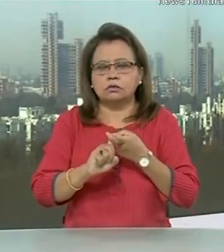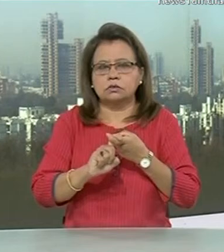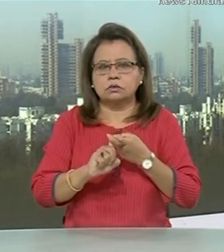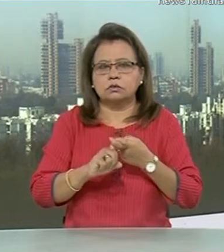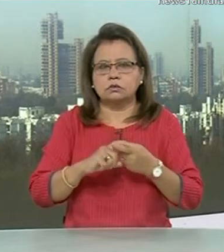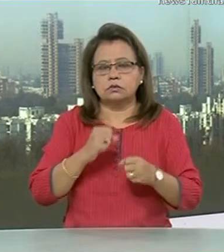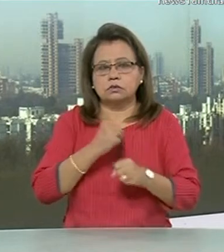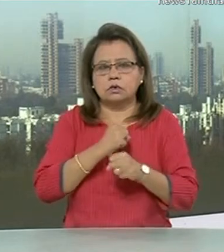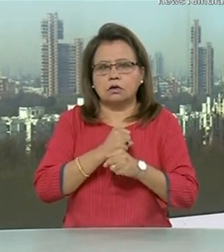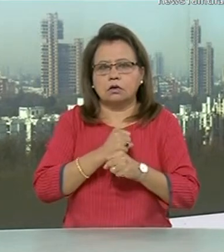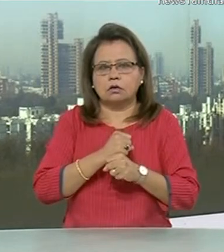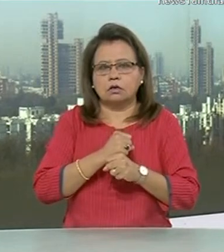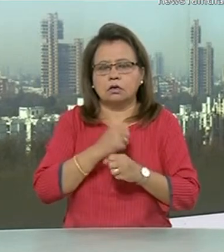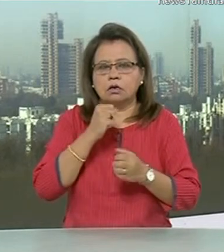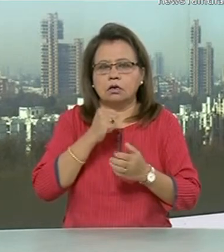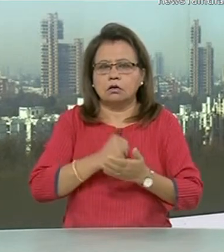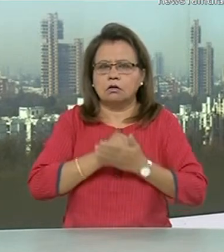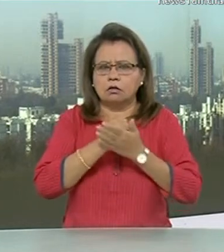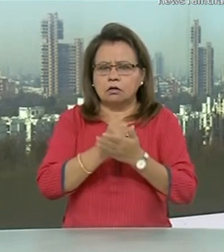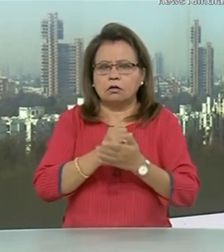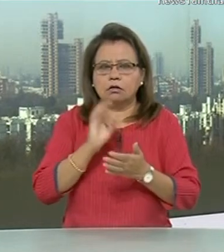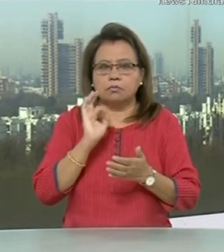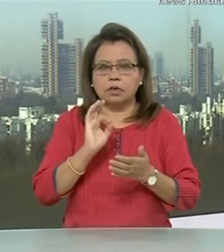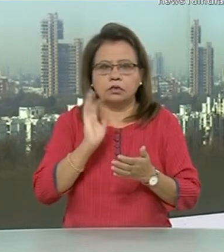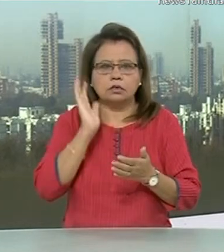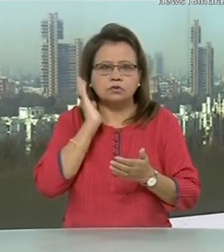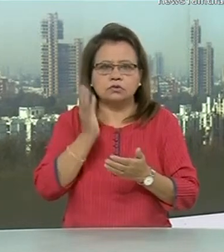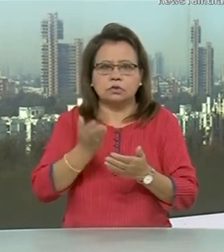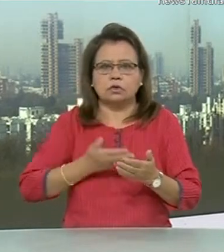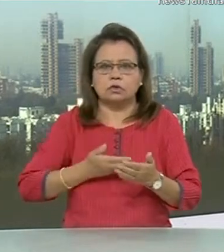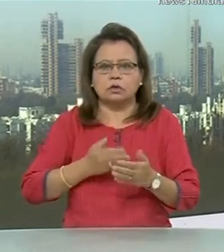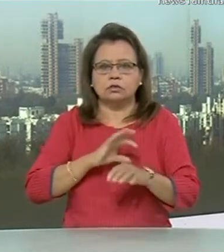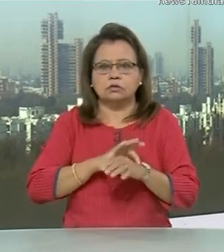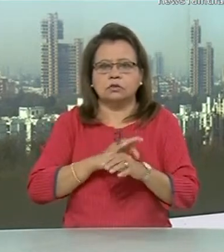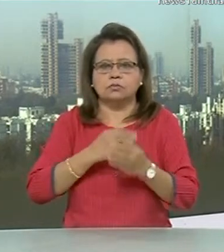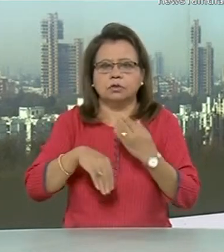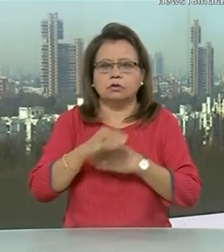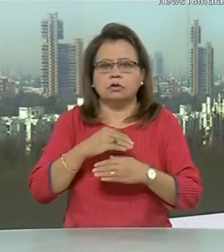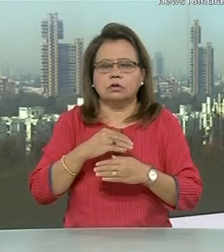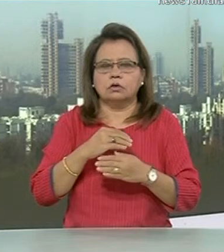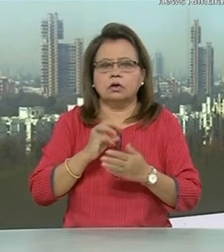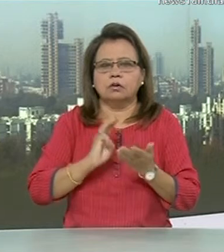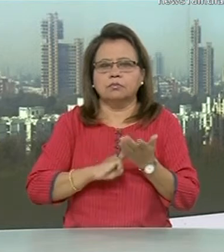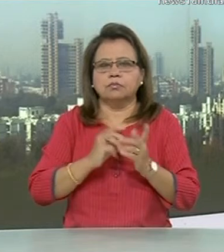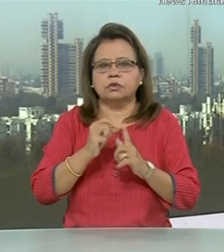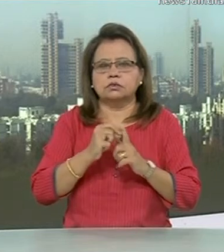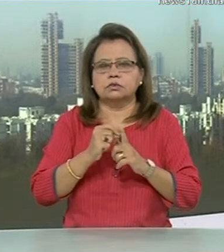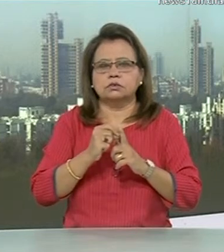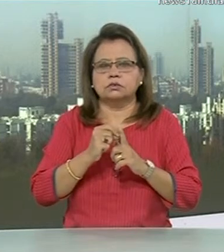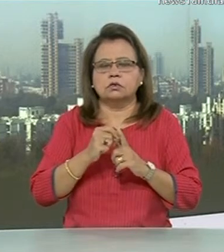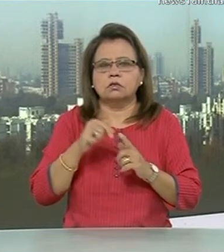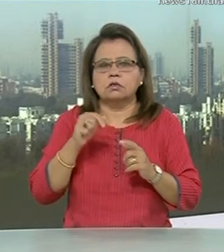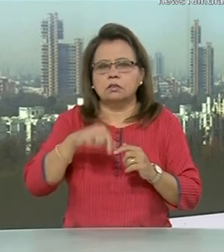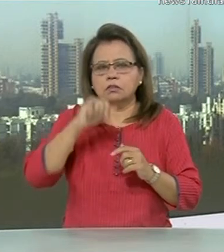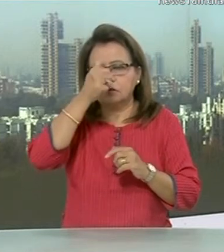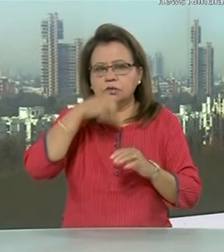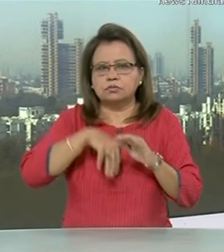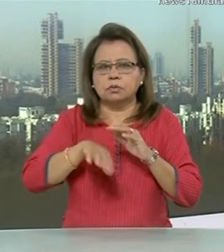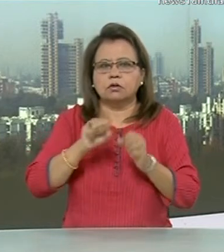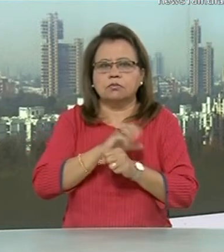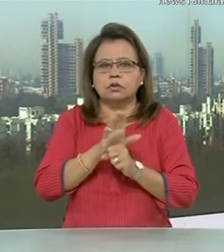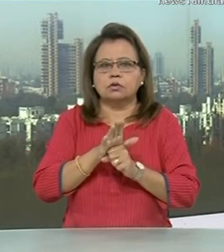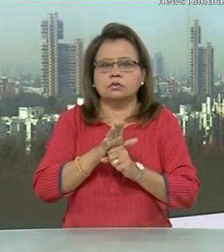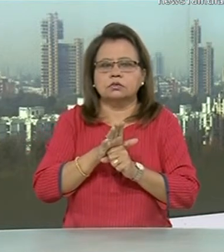सरकार के सख्त कदमों की मदद से बेहतर नतीजे सामने आ रहे हैं स्वास्थ्य और परिवार कल्याण मंत्रालय के मुताबिक देश में कोरोला वायरस